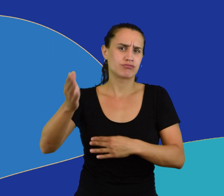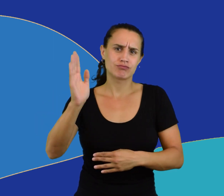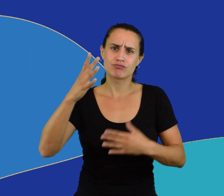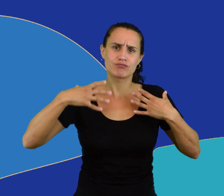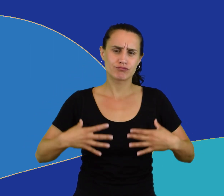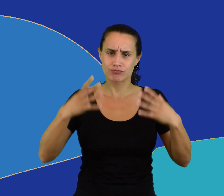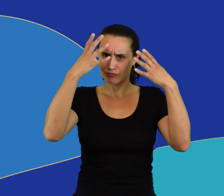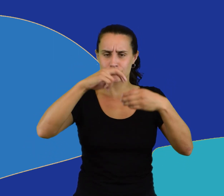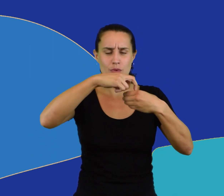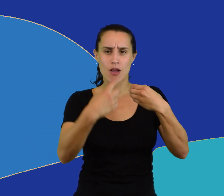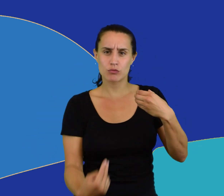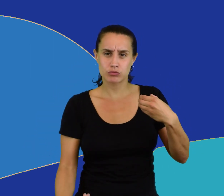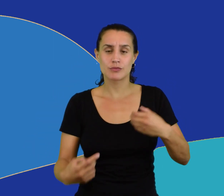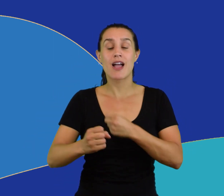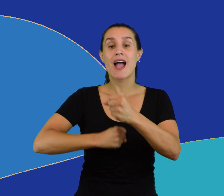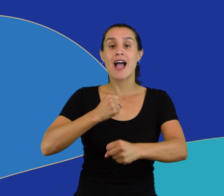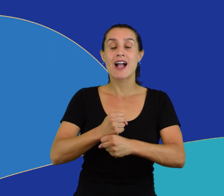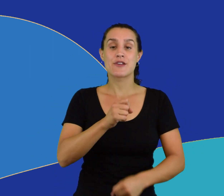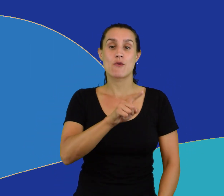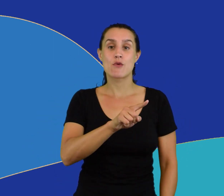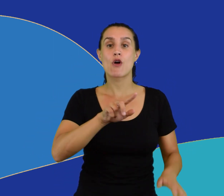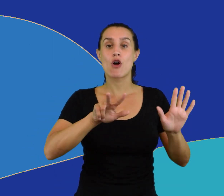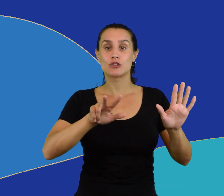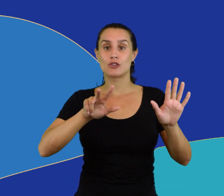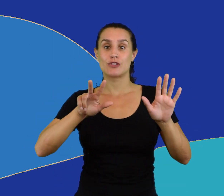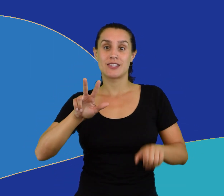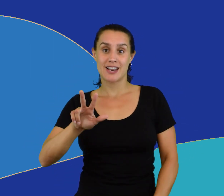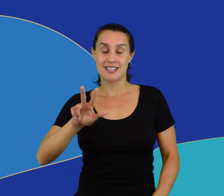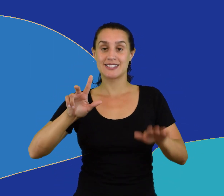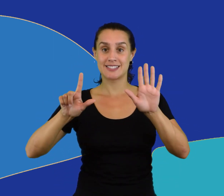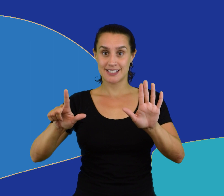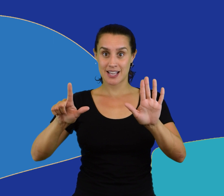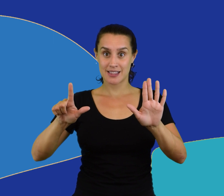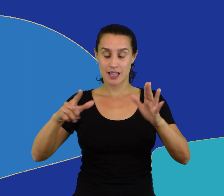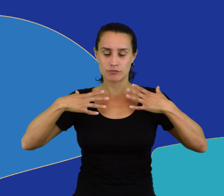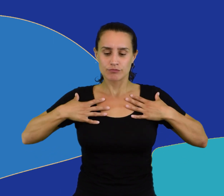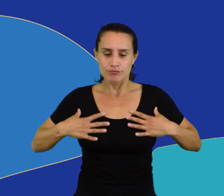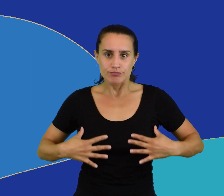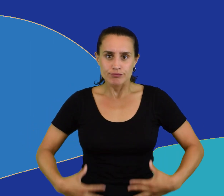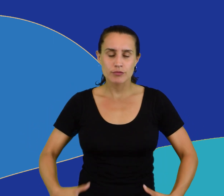prenda impermeable. El traje se completaba con unas botas con suelas de plomo, de donde viene el nombre